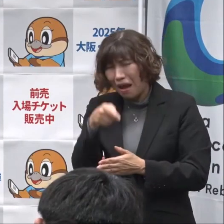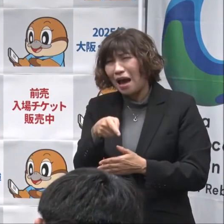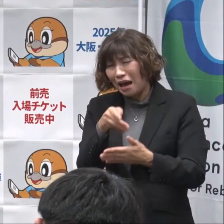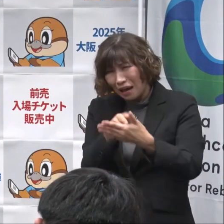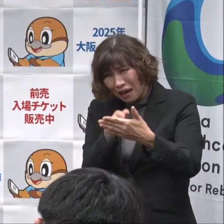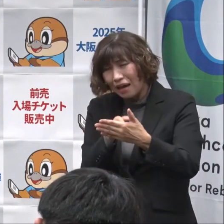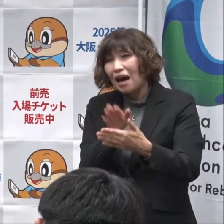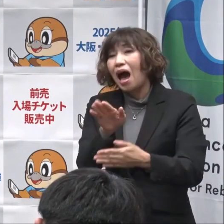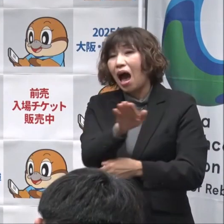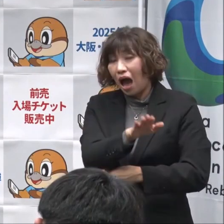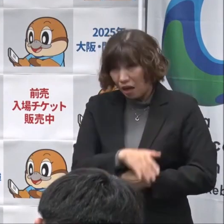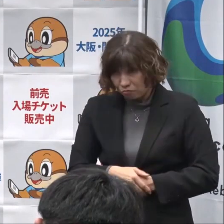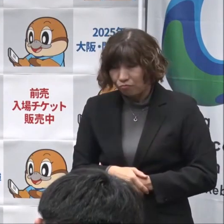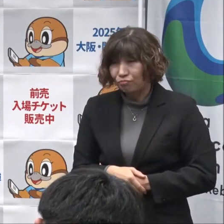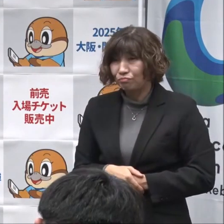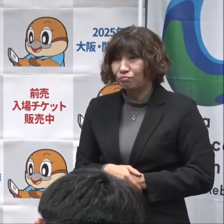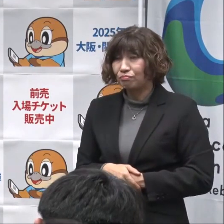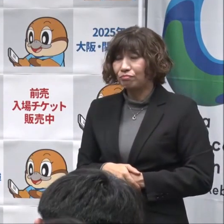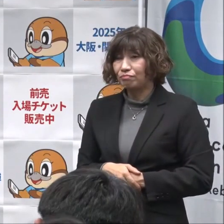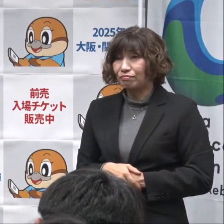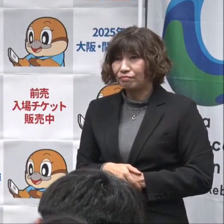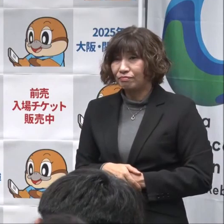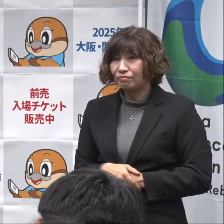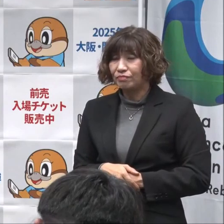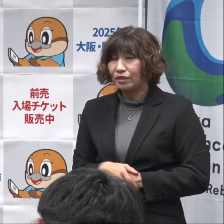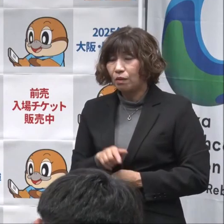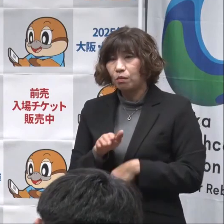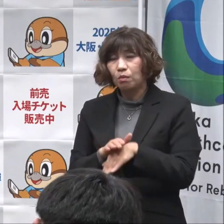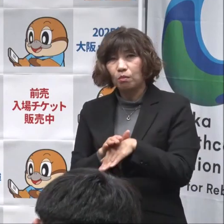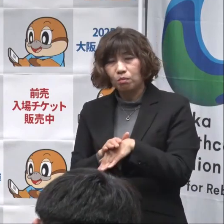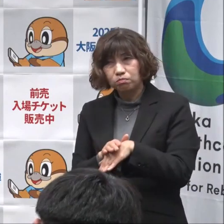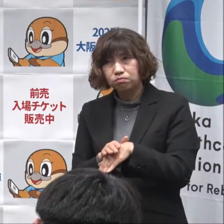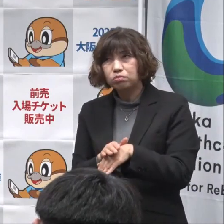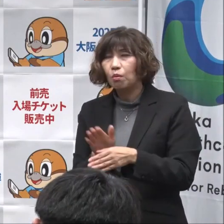。あとこれは